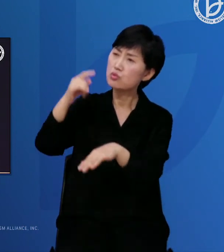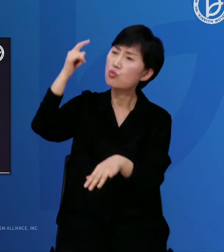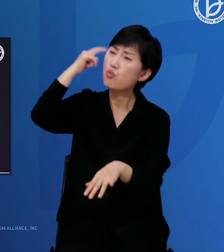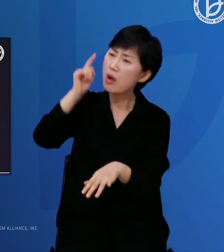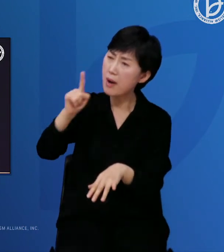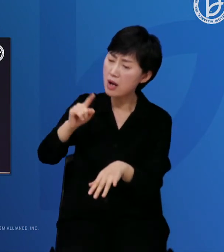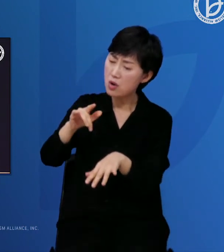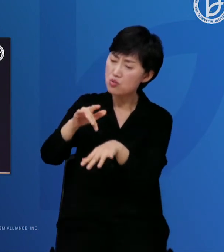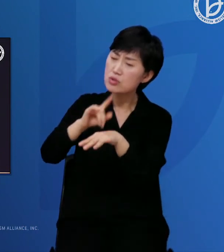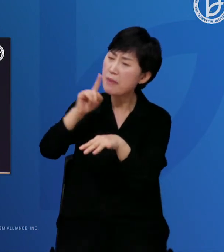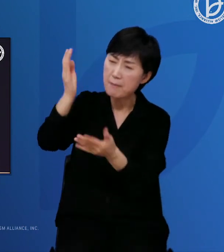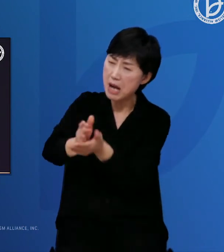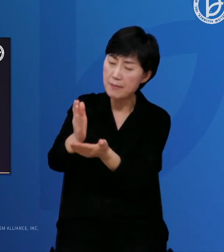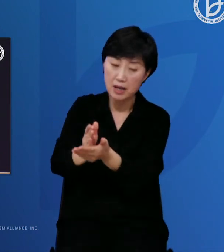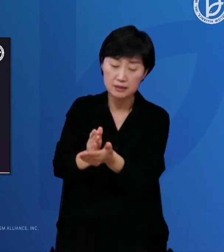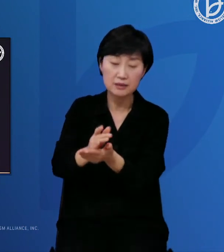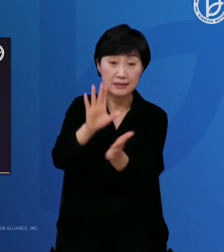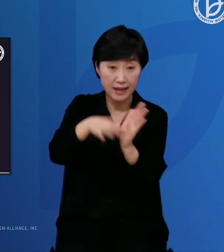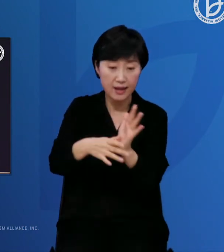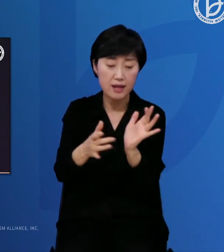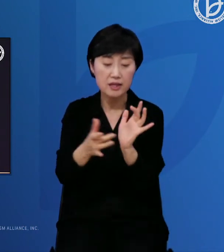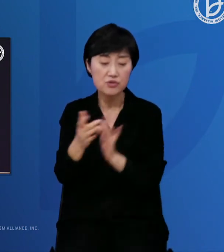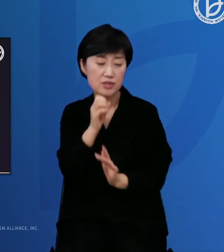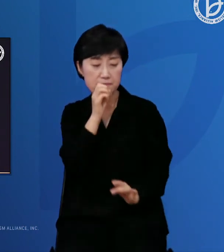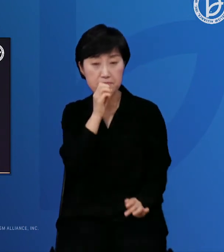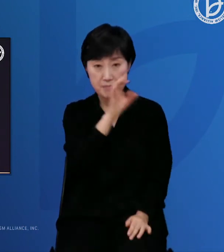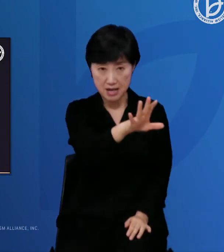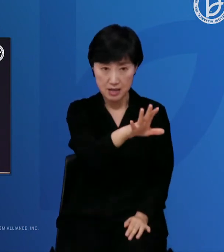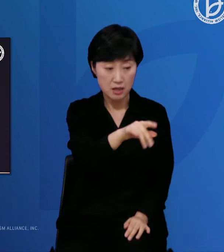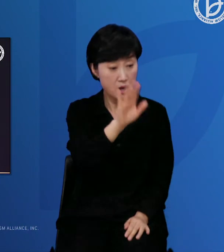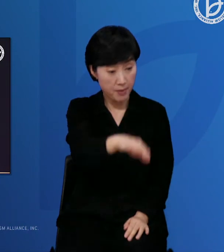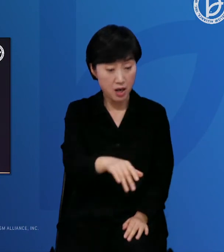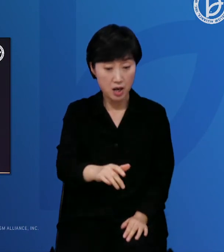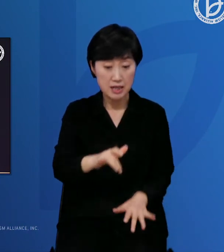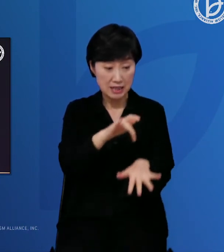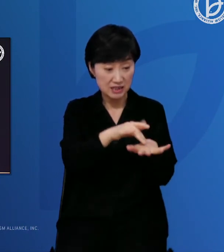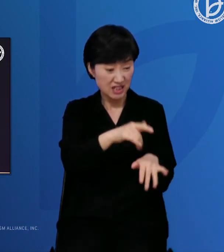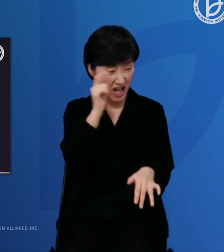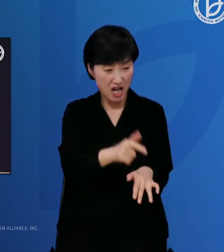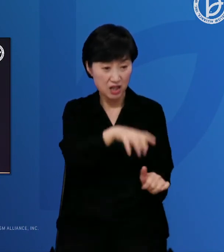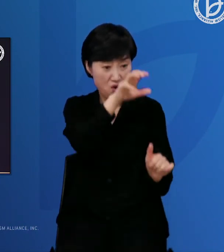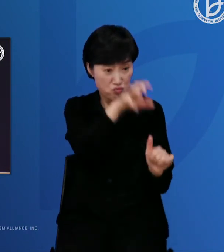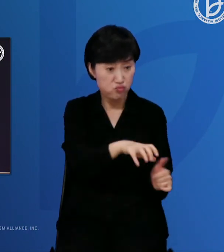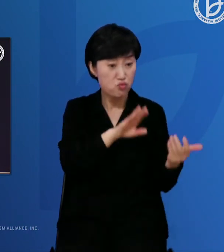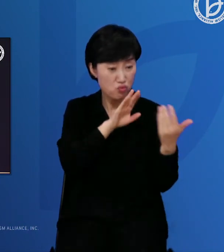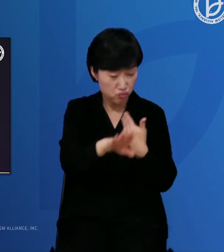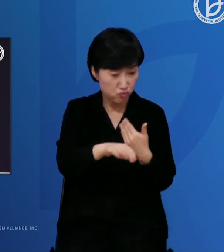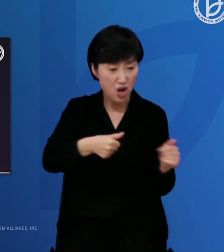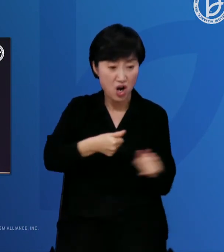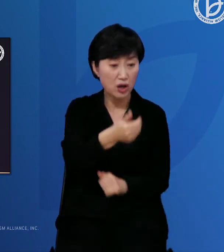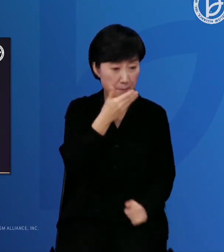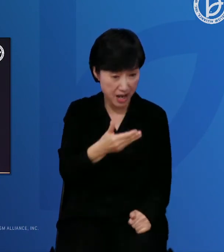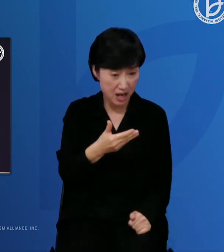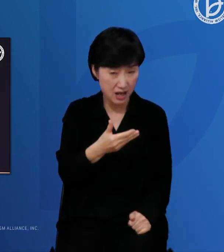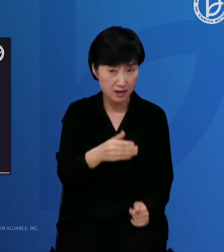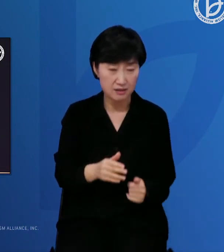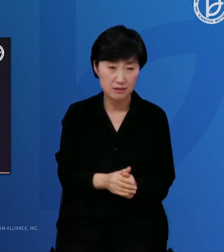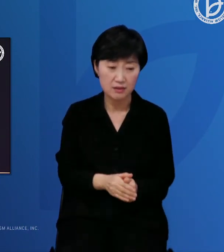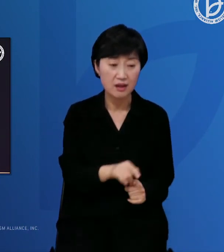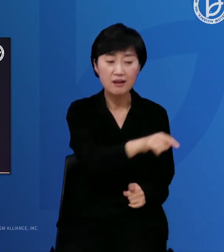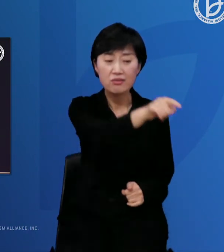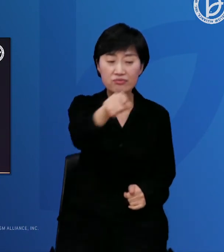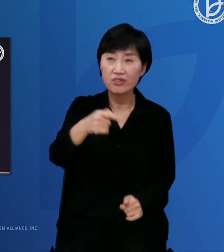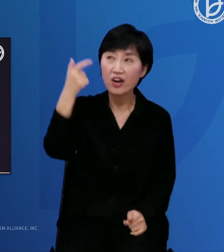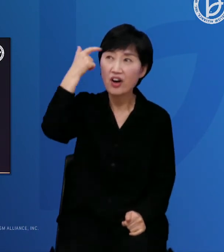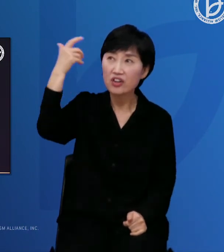is a response that he gives when the religious leaders whose spiritual eyes were so dim were asking, why are you speaking about the evil spirits? 영안이 어두운 사람들요,